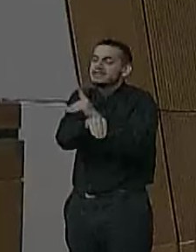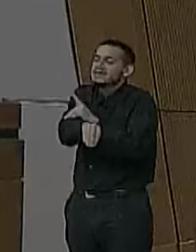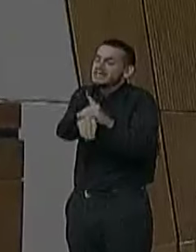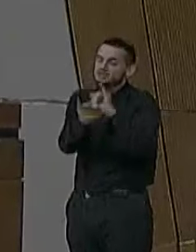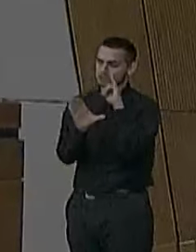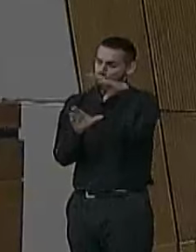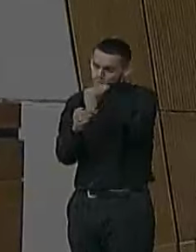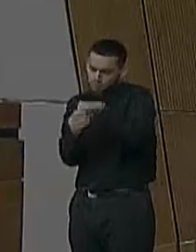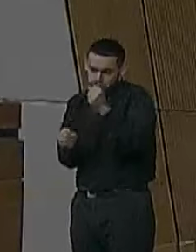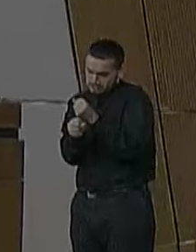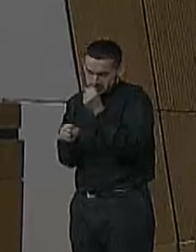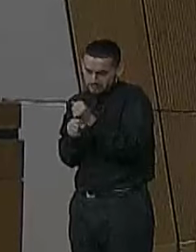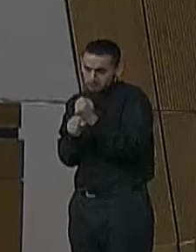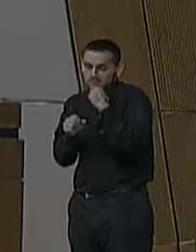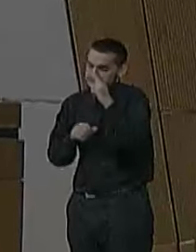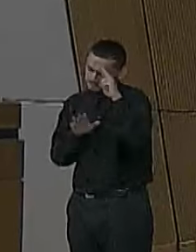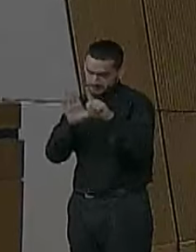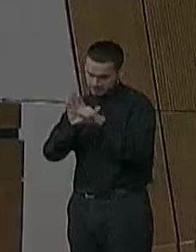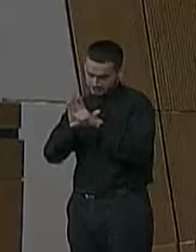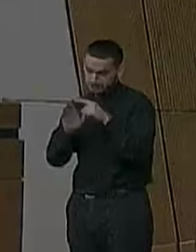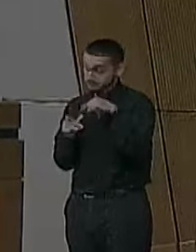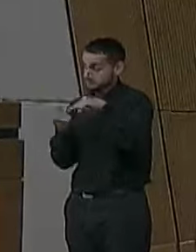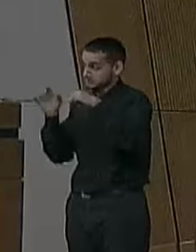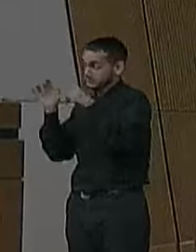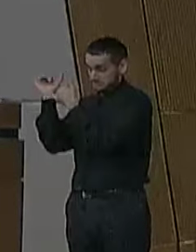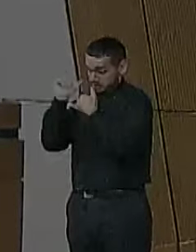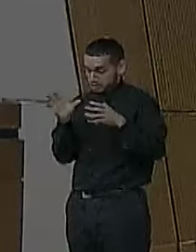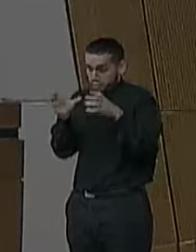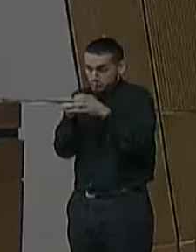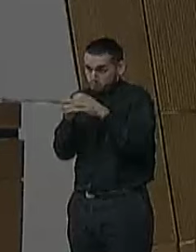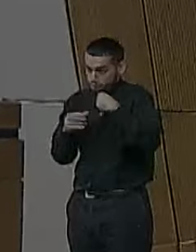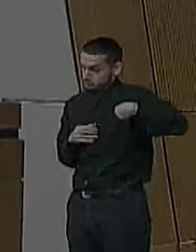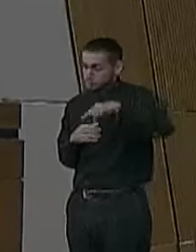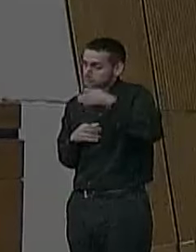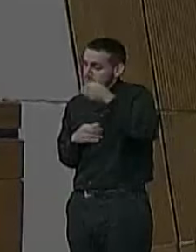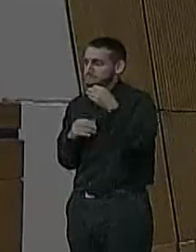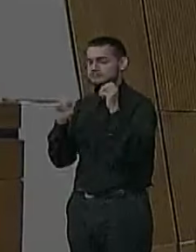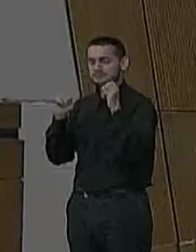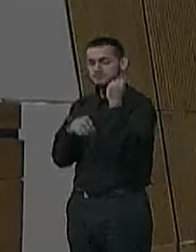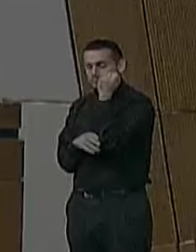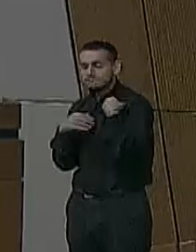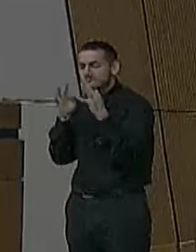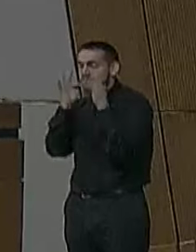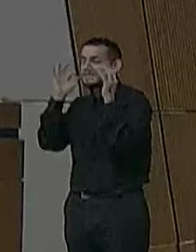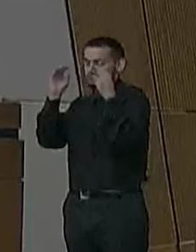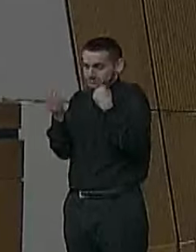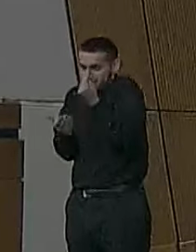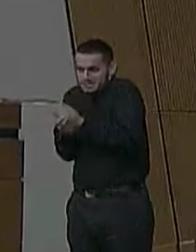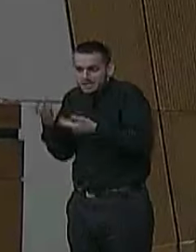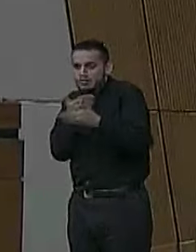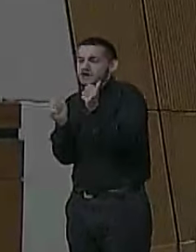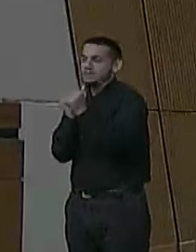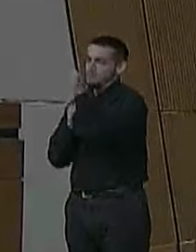inclusión de los mismos. Así que desde la Fundación Saraqui, para nosotros es un gusto y un placer poder compartir con ustedes